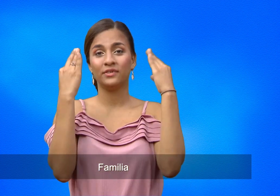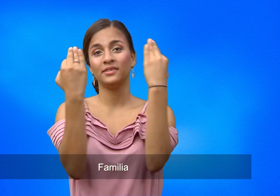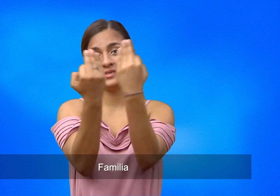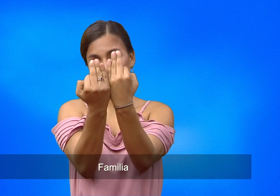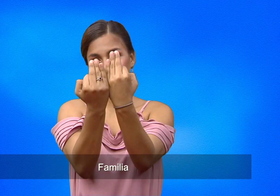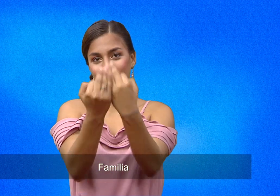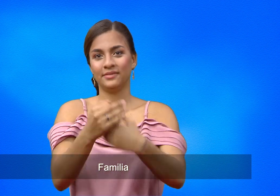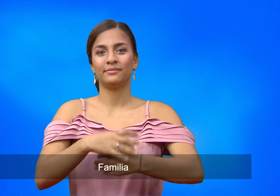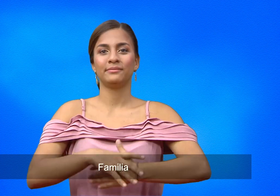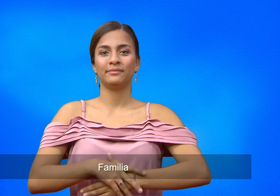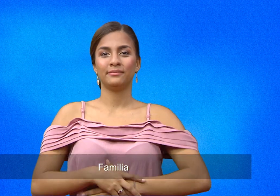familia